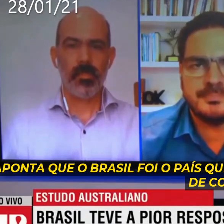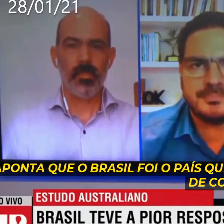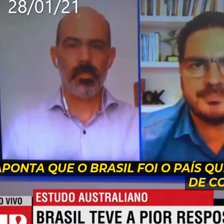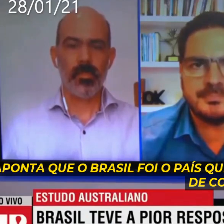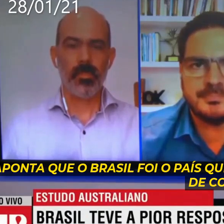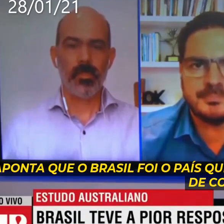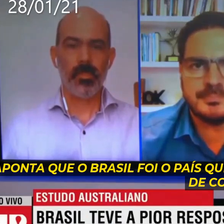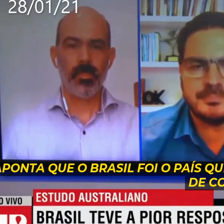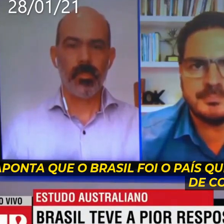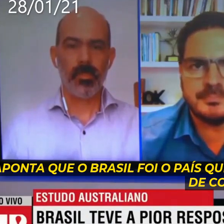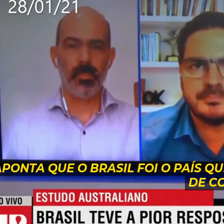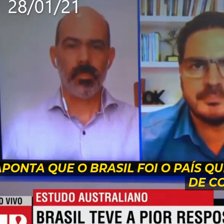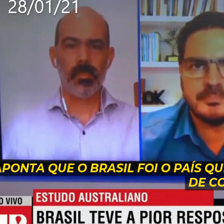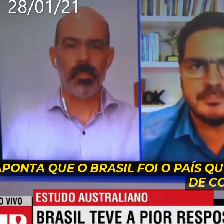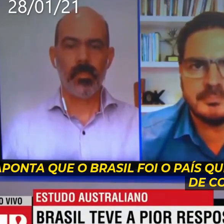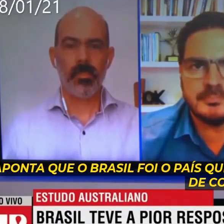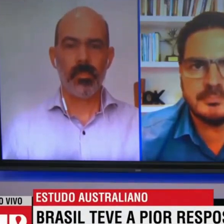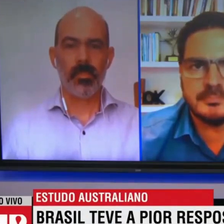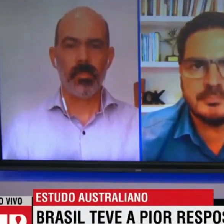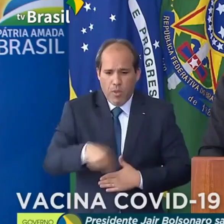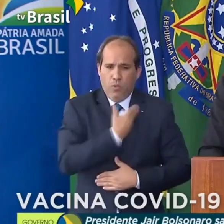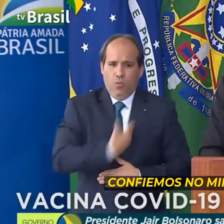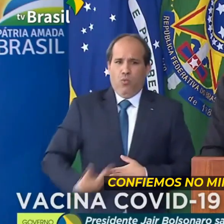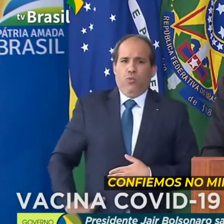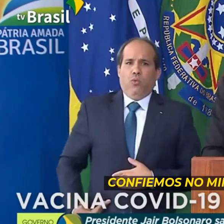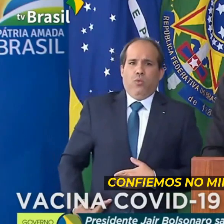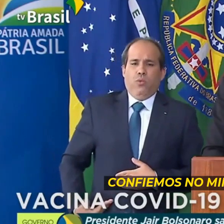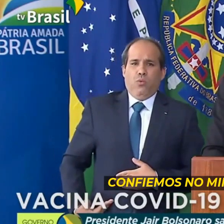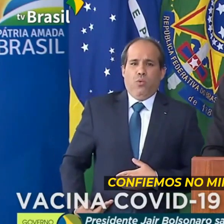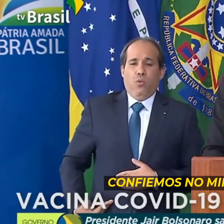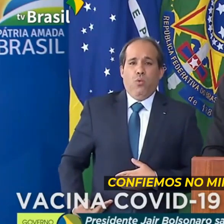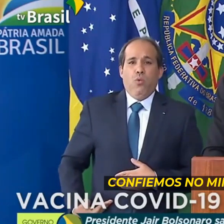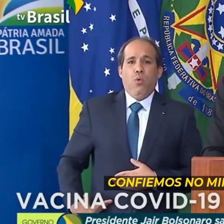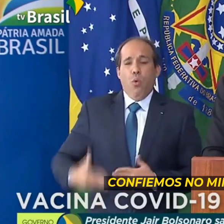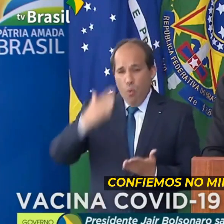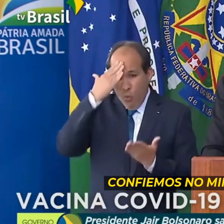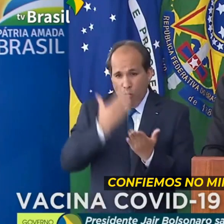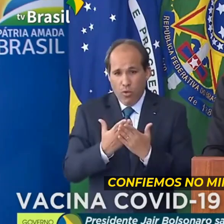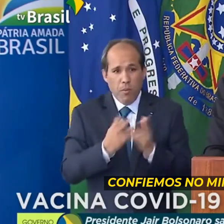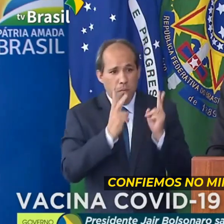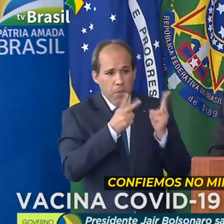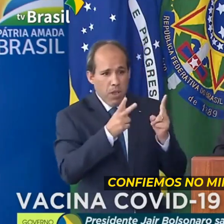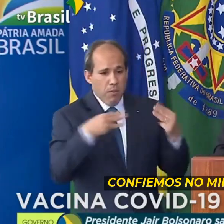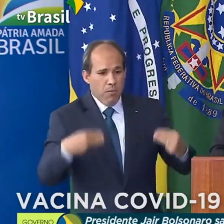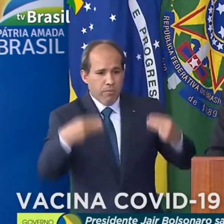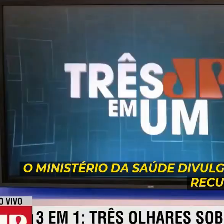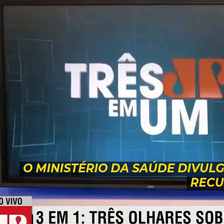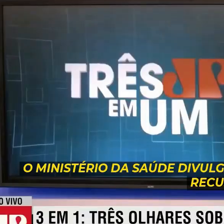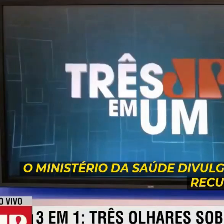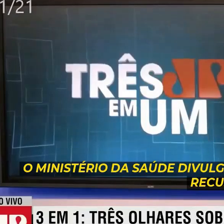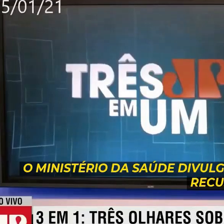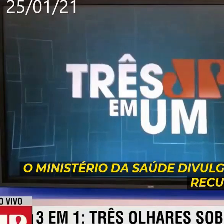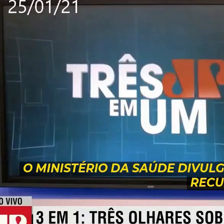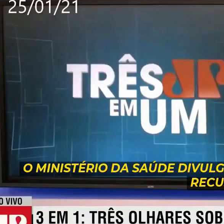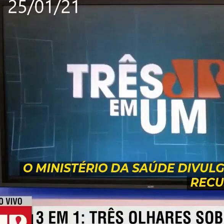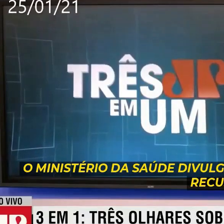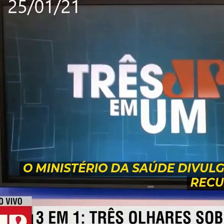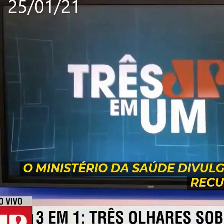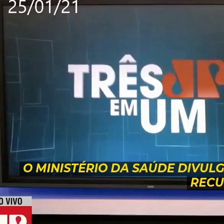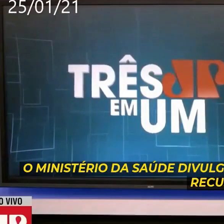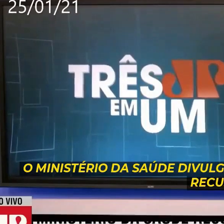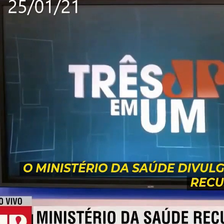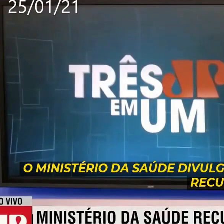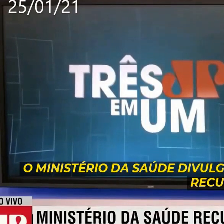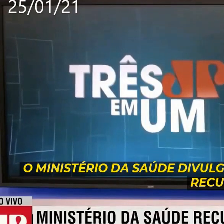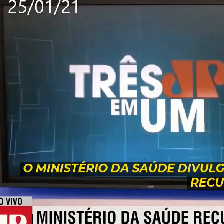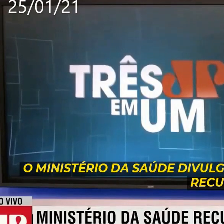pior resposta à pandemia de Covid-19. Confiemos no Ministério da Saúde. O Ministério da Saúde